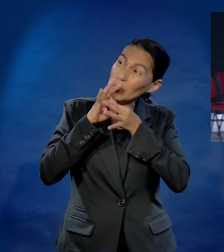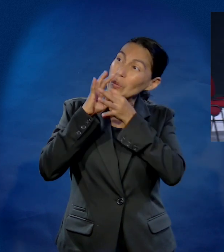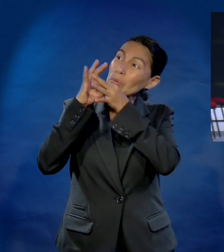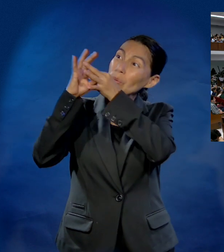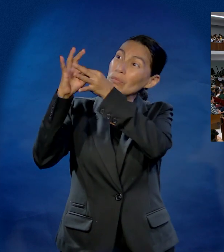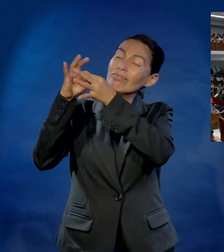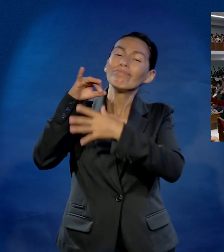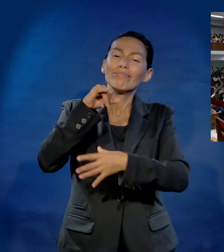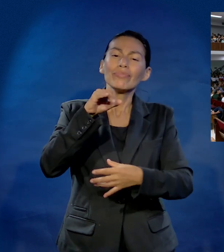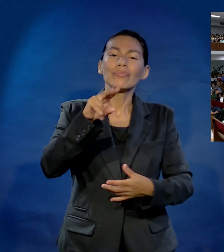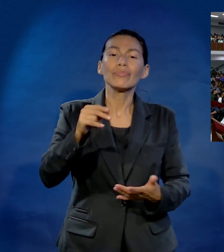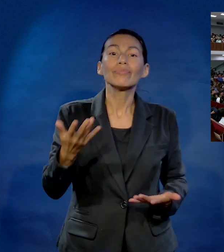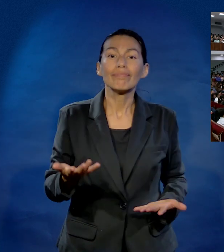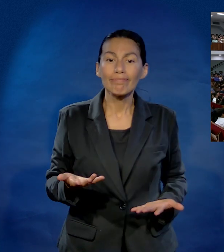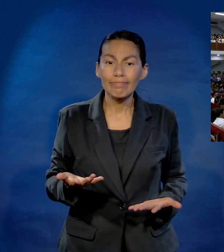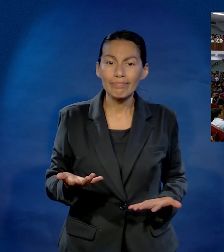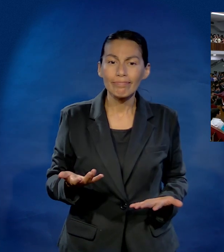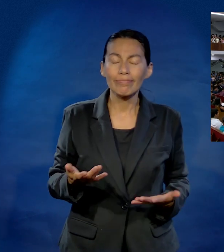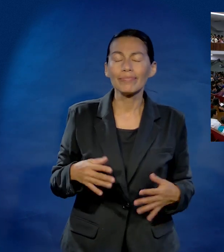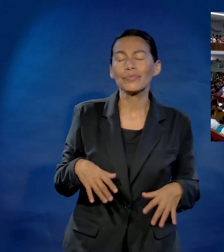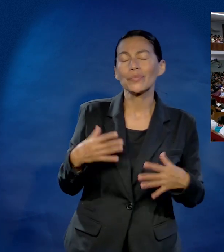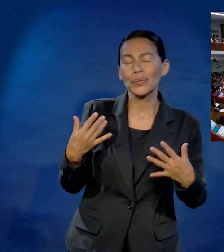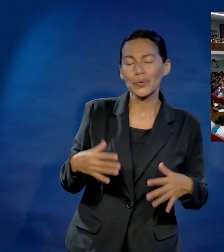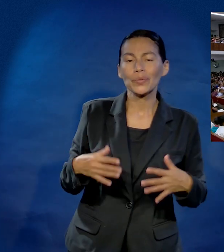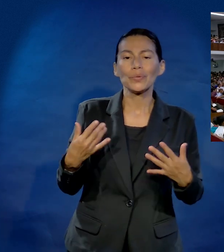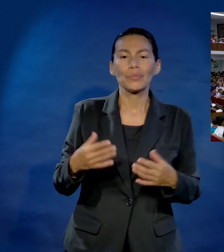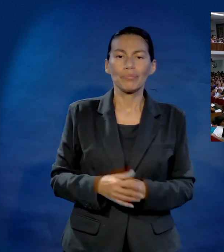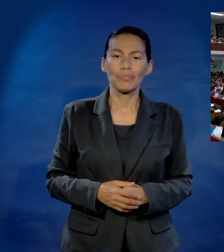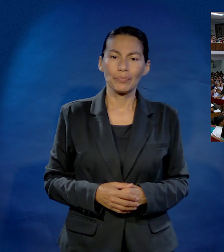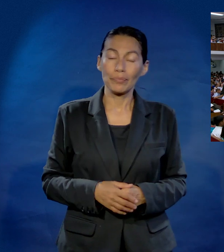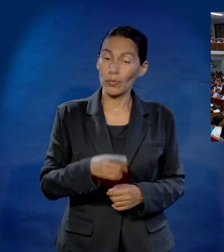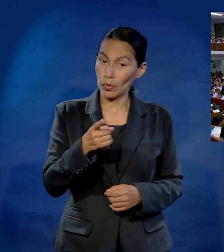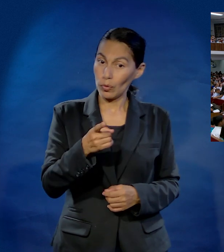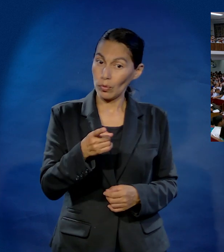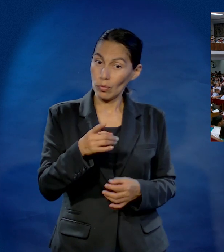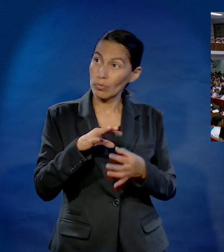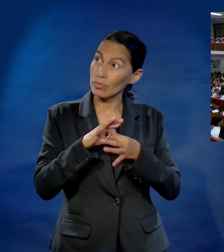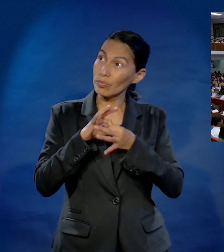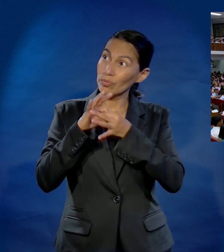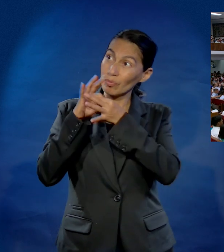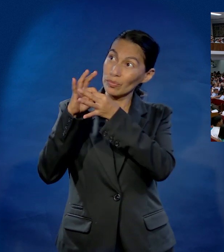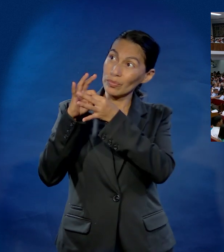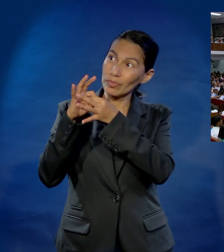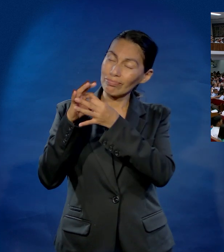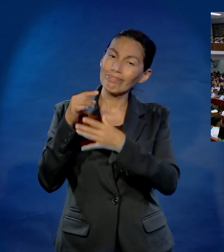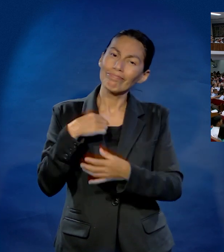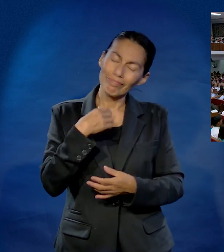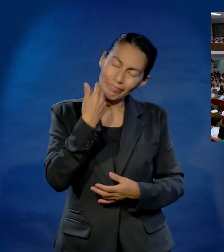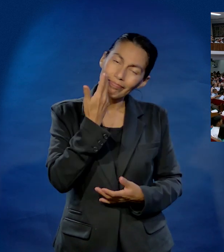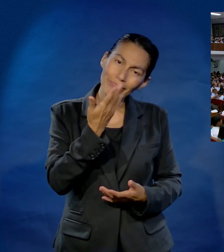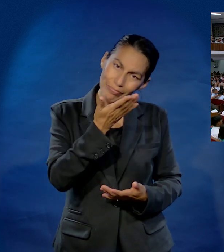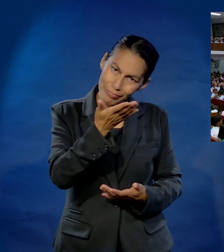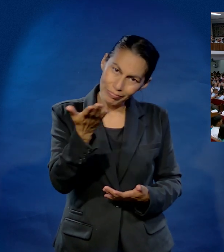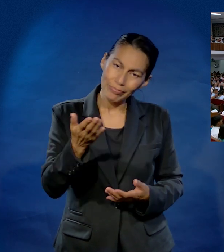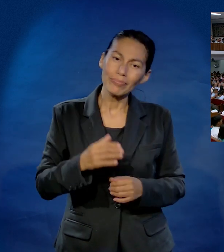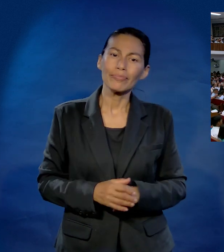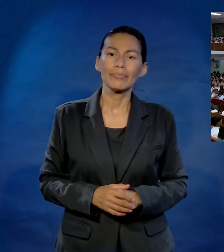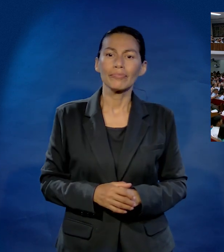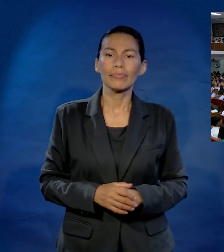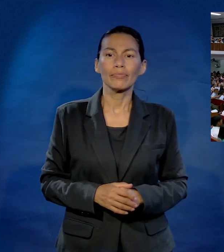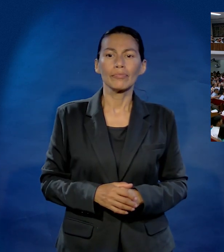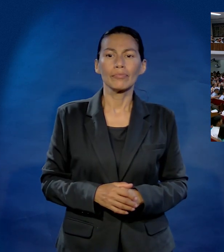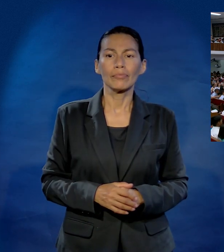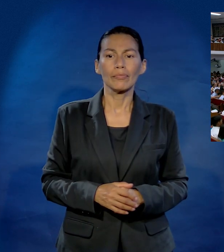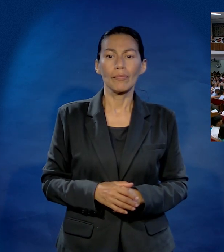sábado, donde vas a recordar y vas a necesitar que todos los sermones que escuchaste vuelvan. Cuando estés en medio de un momento